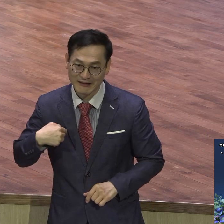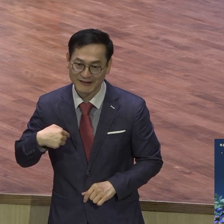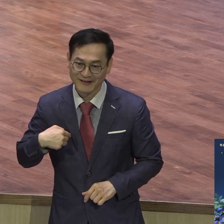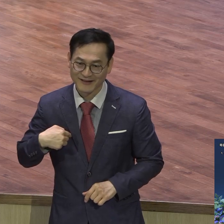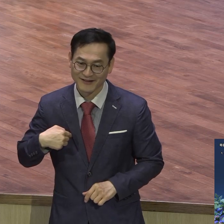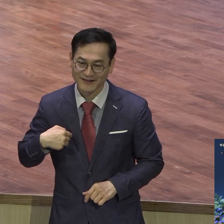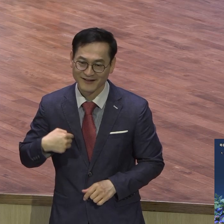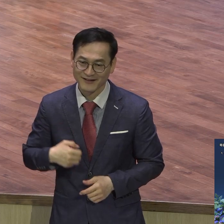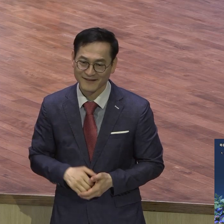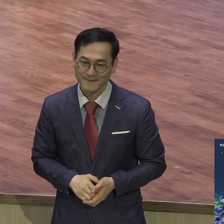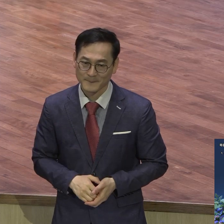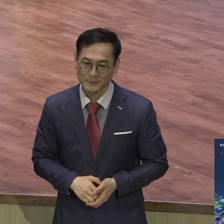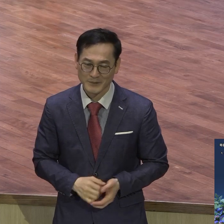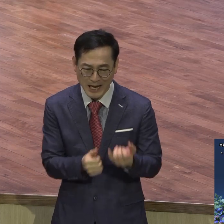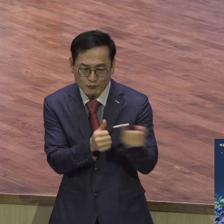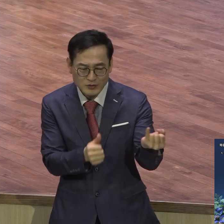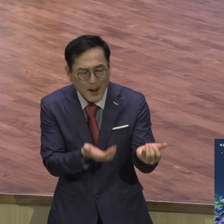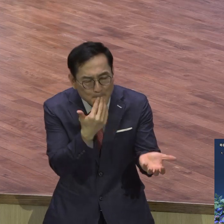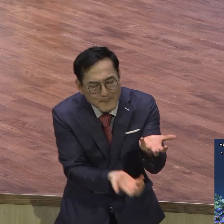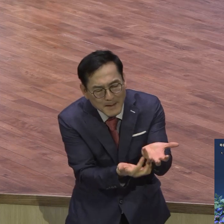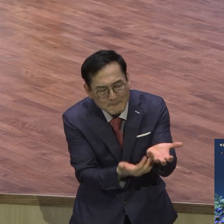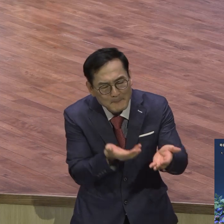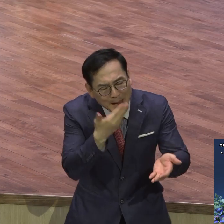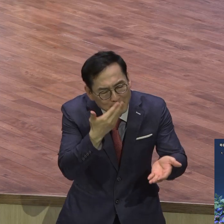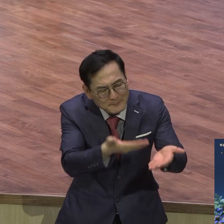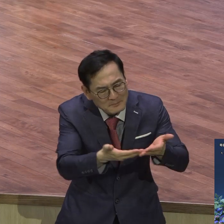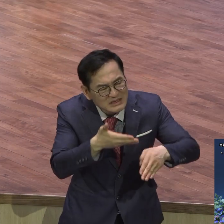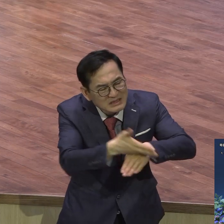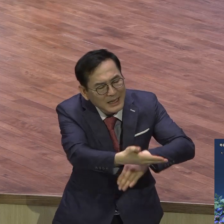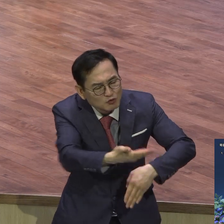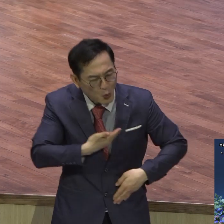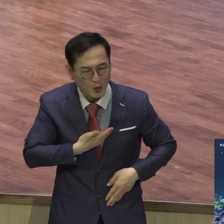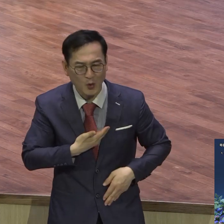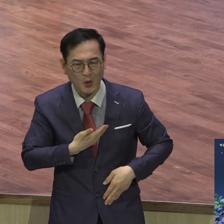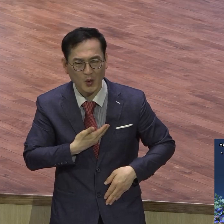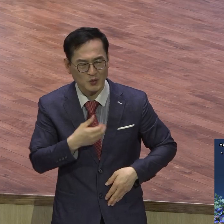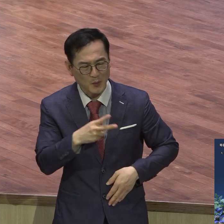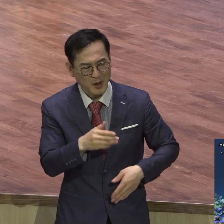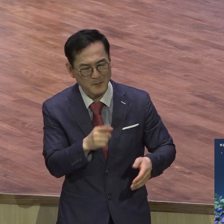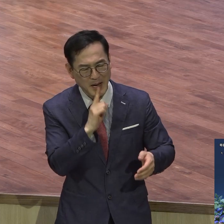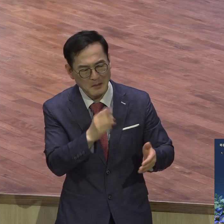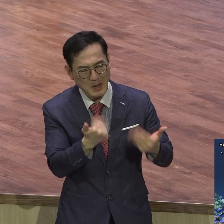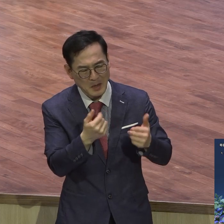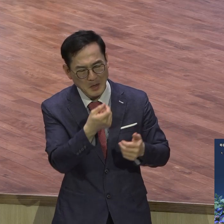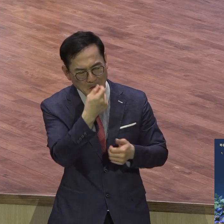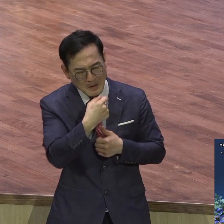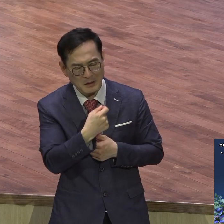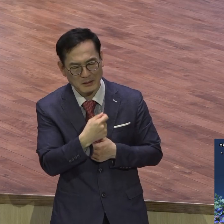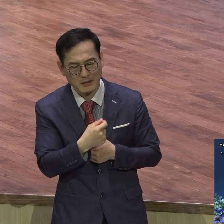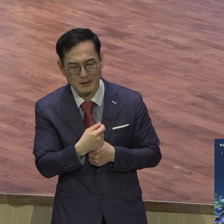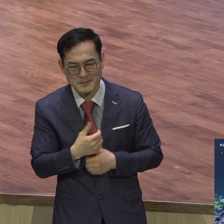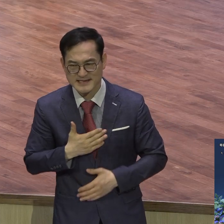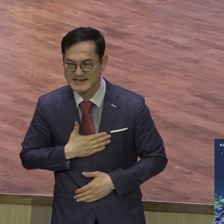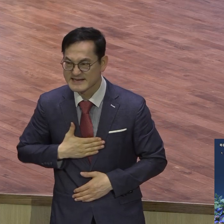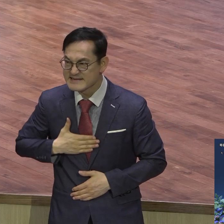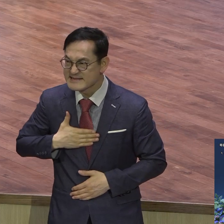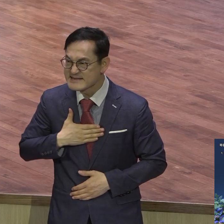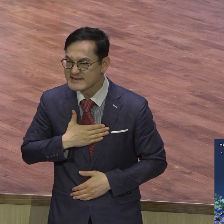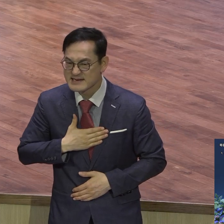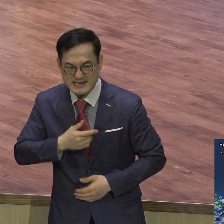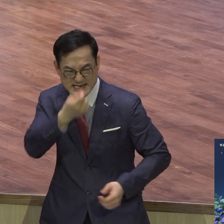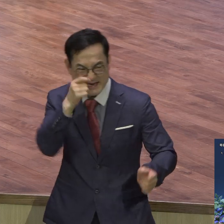아내가 밥을 좀 늦게 했다 밥을 안 해줬다 아내가 좀 이렇게 나에게 좀 기분 나쁘게 자존 상했다 그래서 아내의